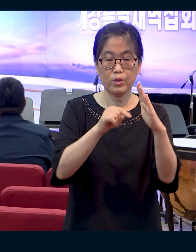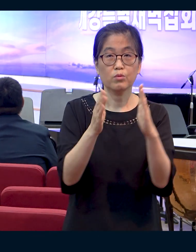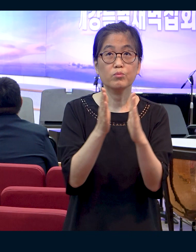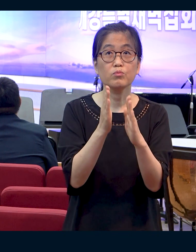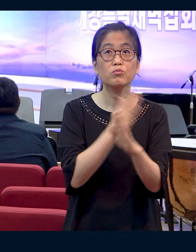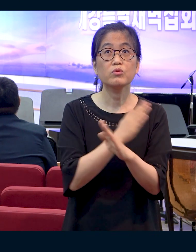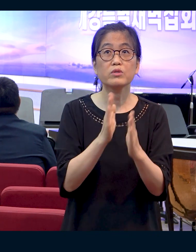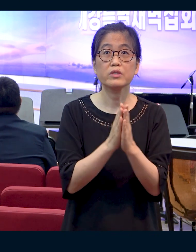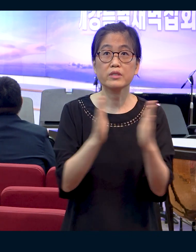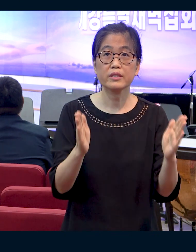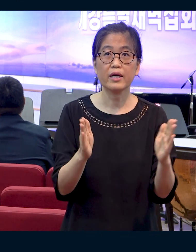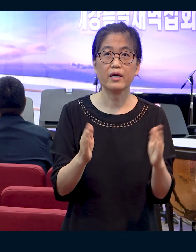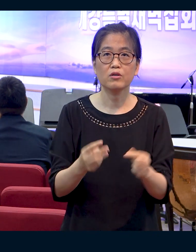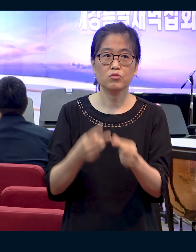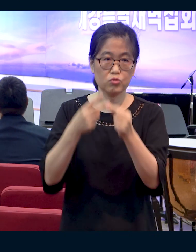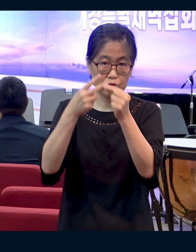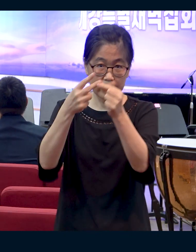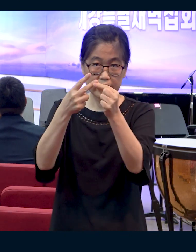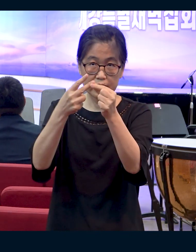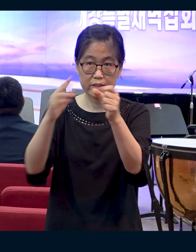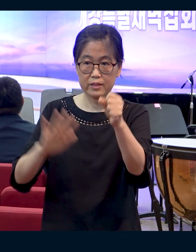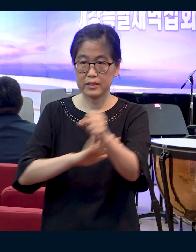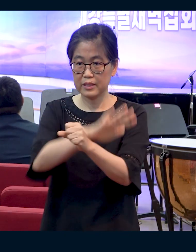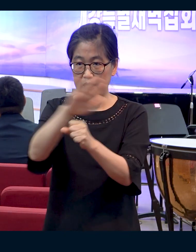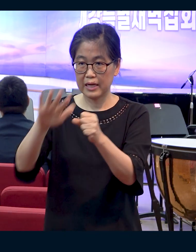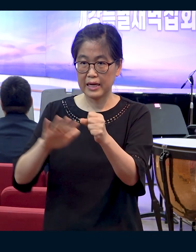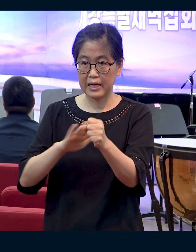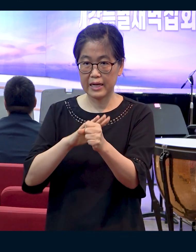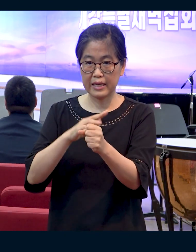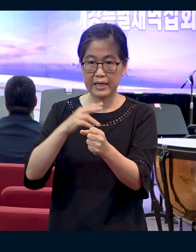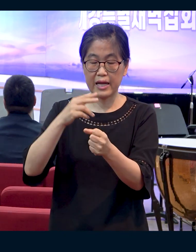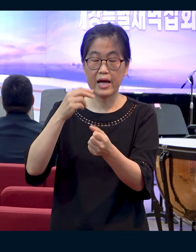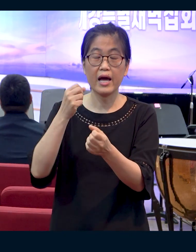두 번째는 사랑의 계명입니다. 사랑의 계명.